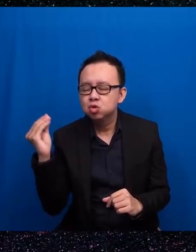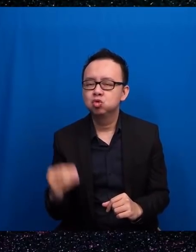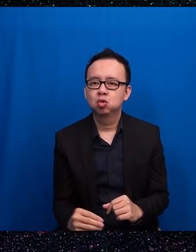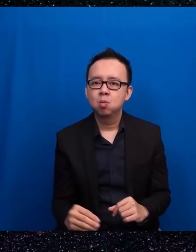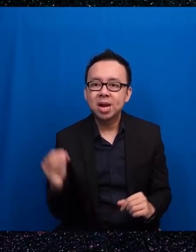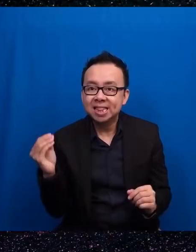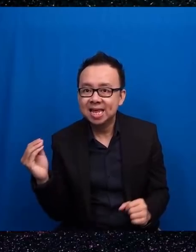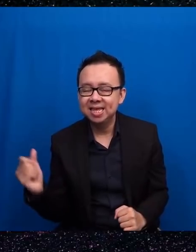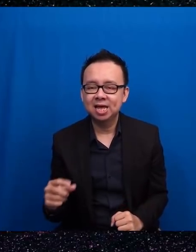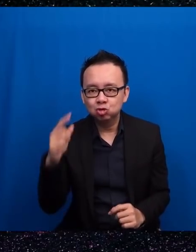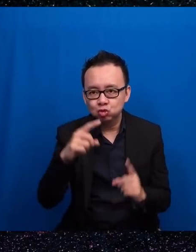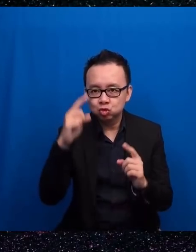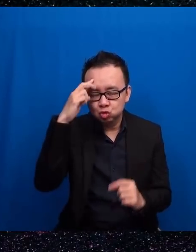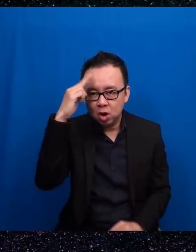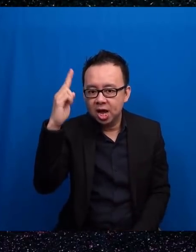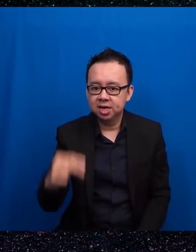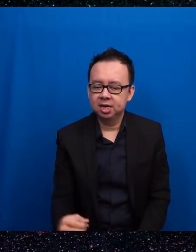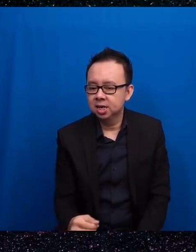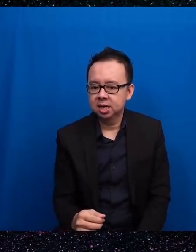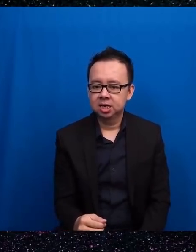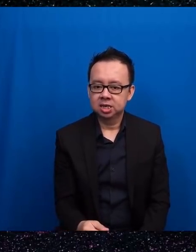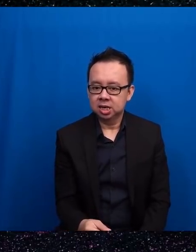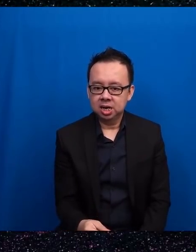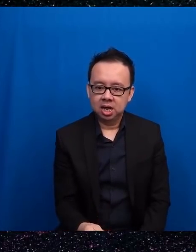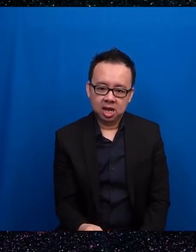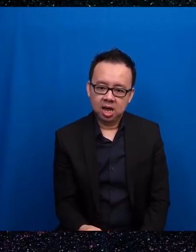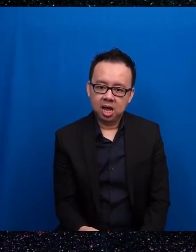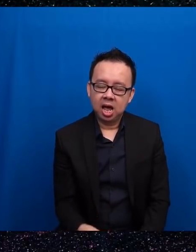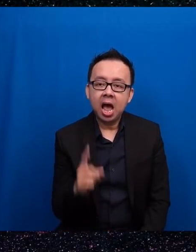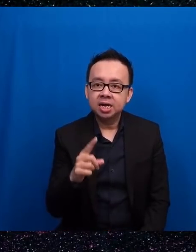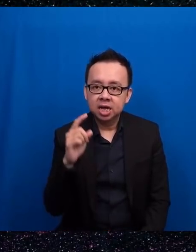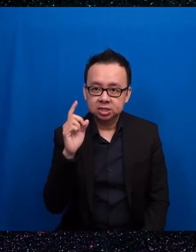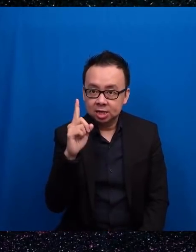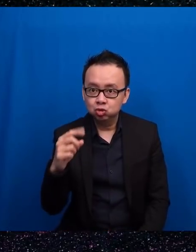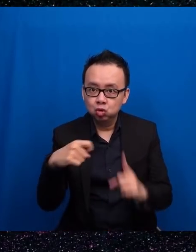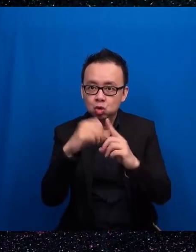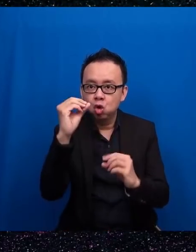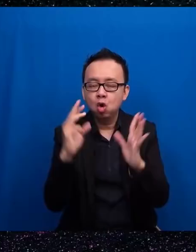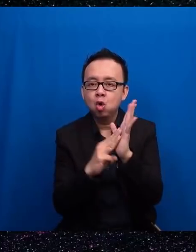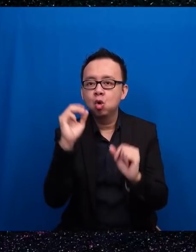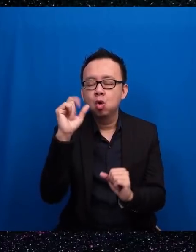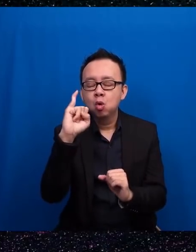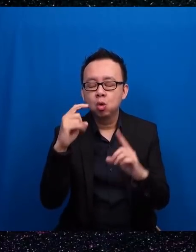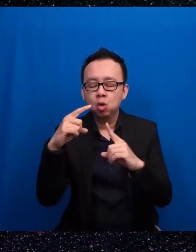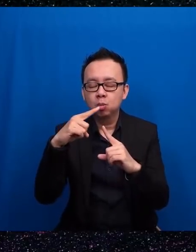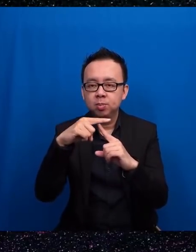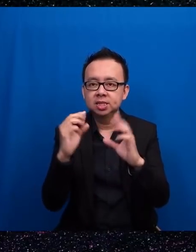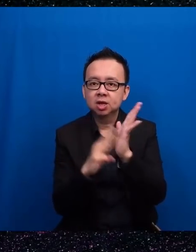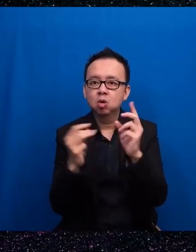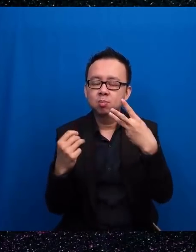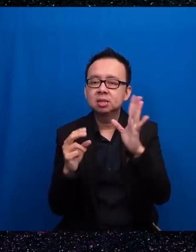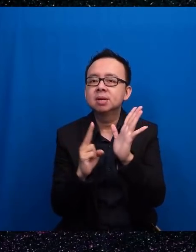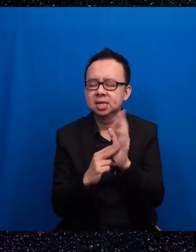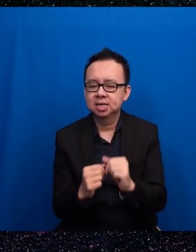memelihara hari atau komitmen ada satu hari atau satu minggu atau setiap